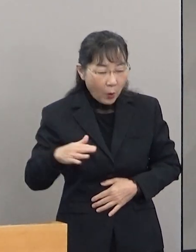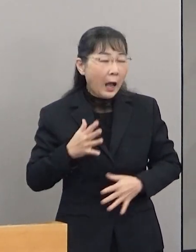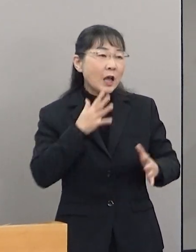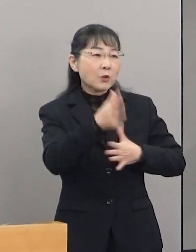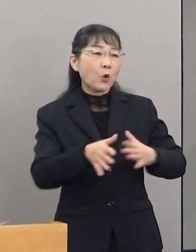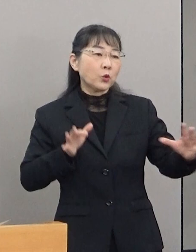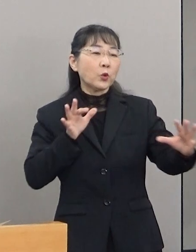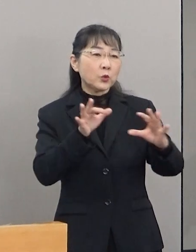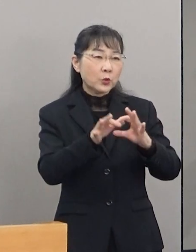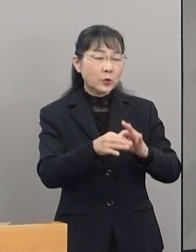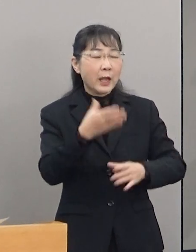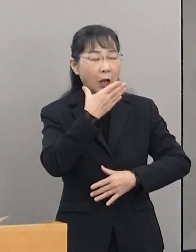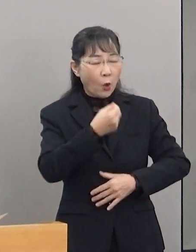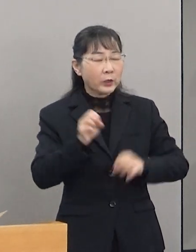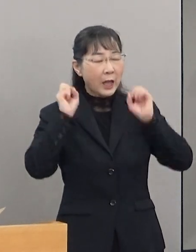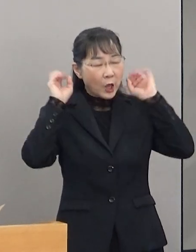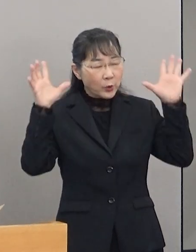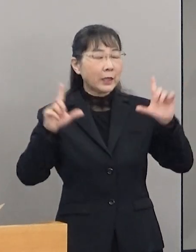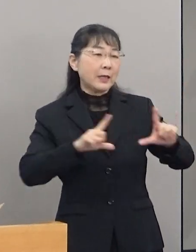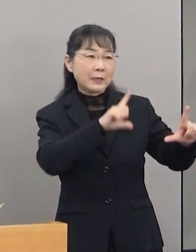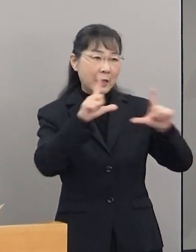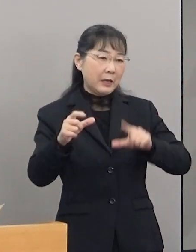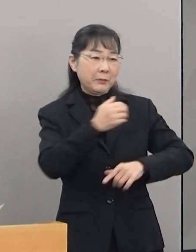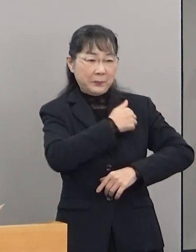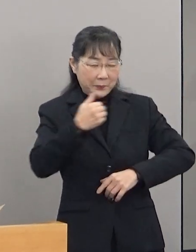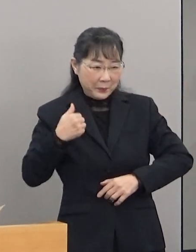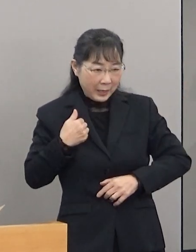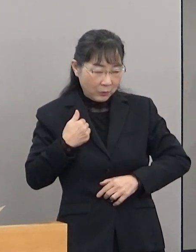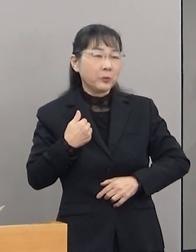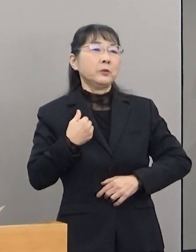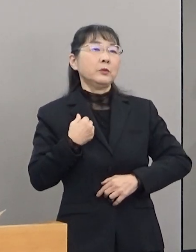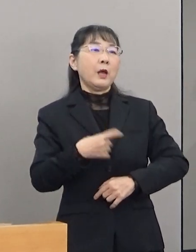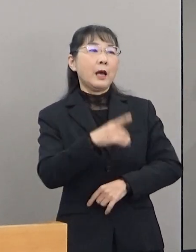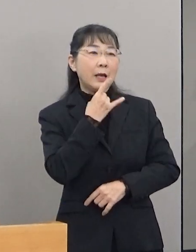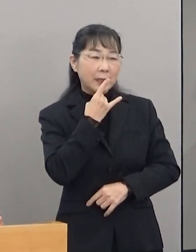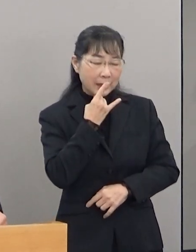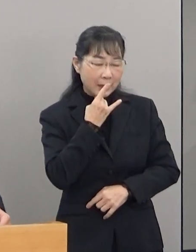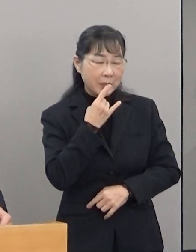じて幸福で豊かな生活を営んでいただ